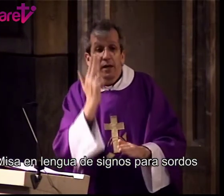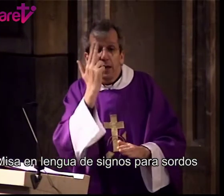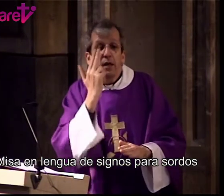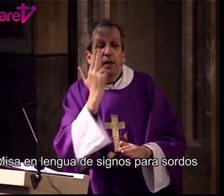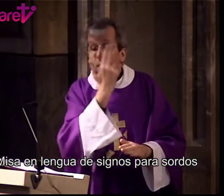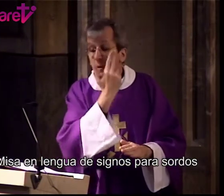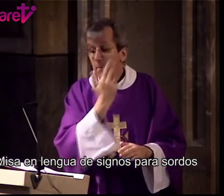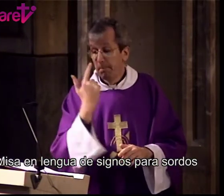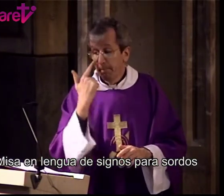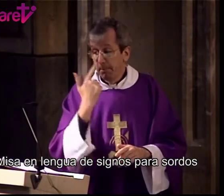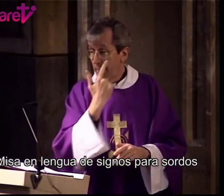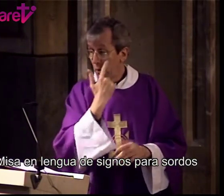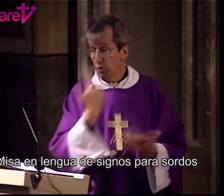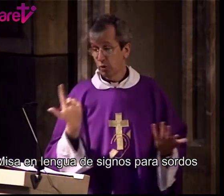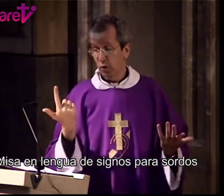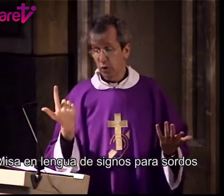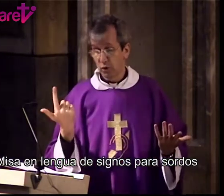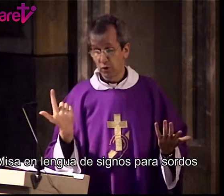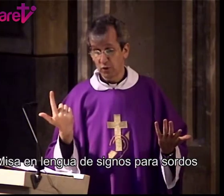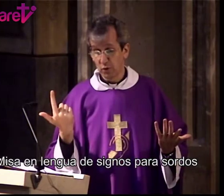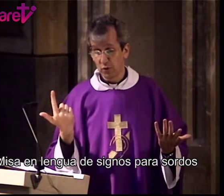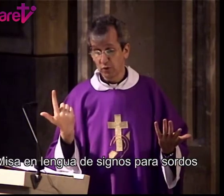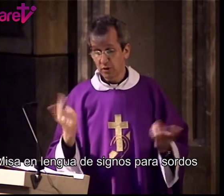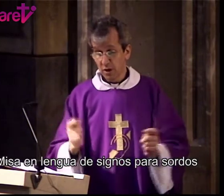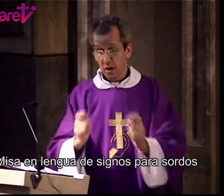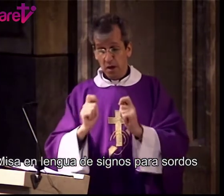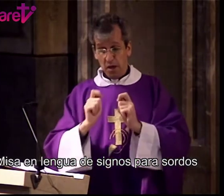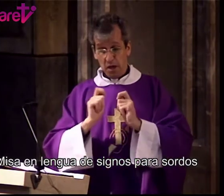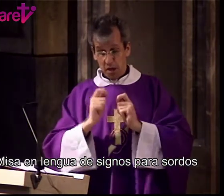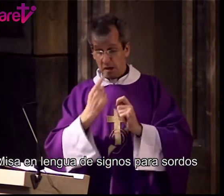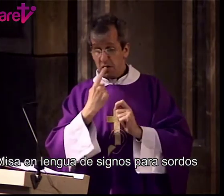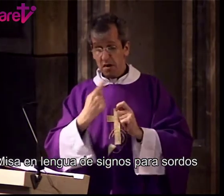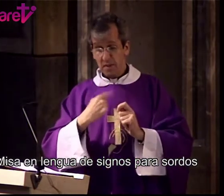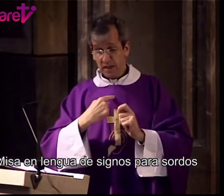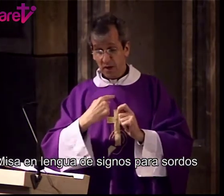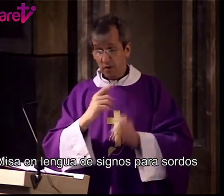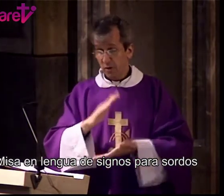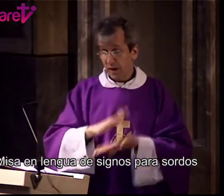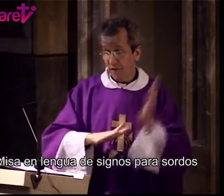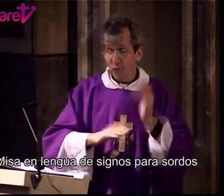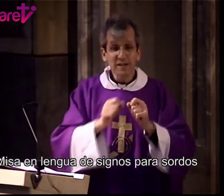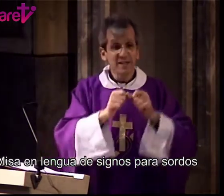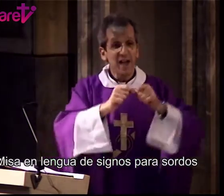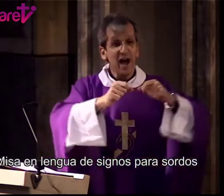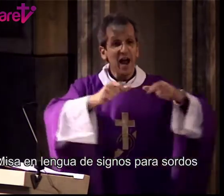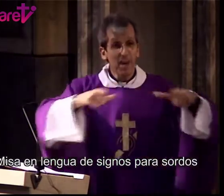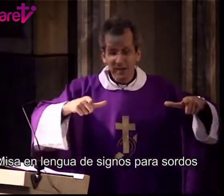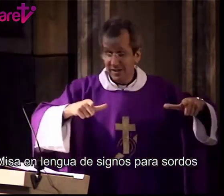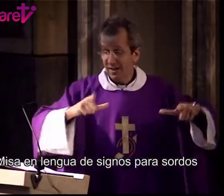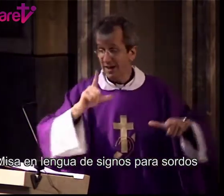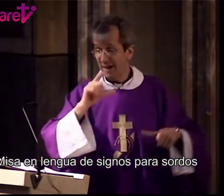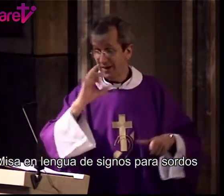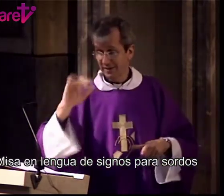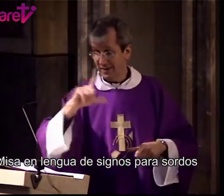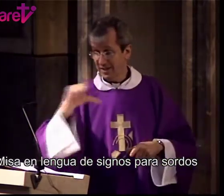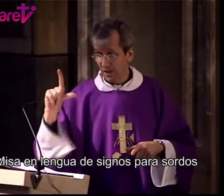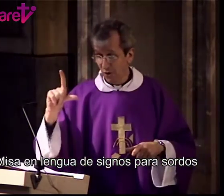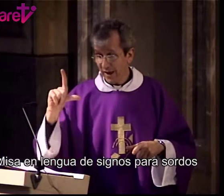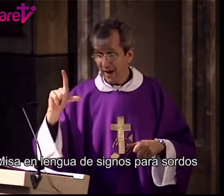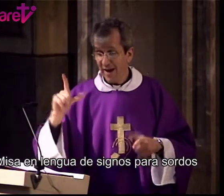y me untó los ojos y me dijo que fuese a la piscina de Siloé,